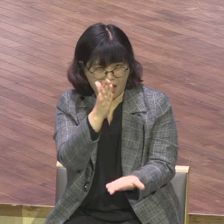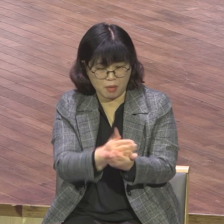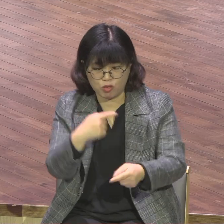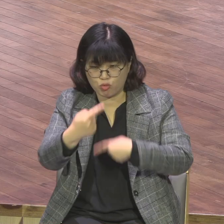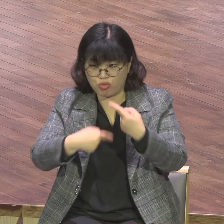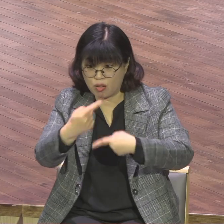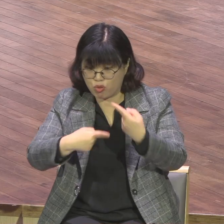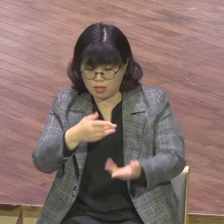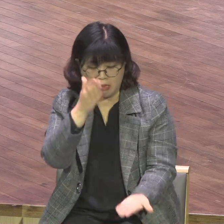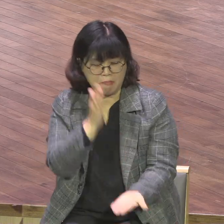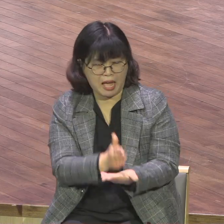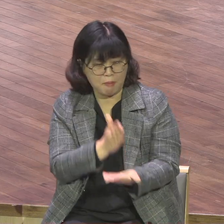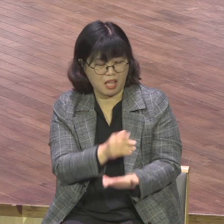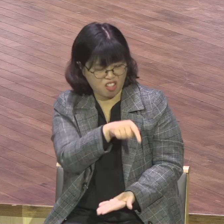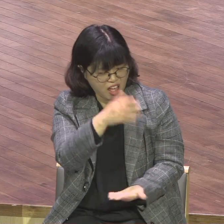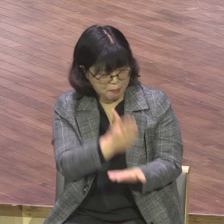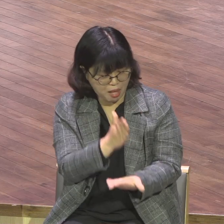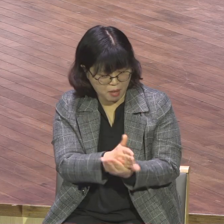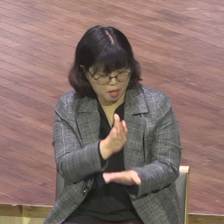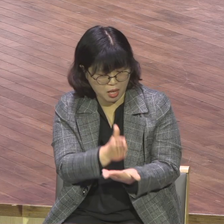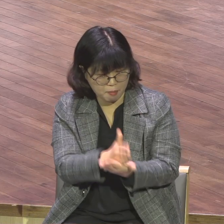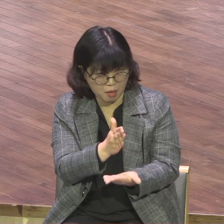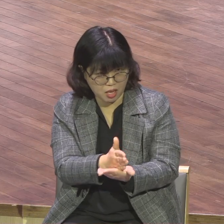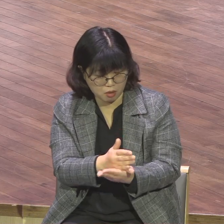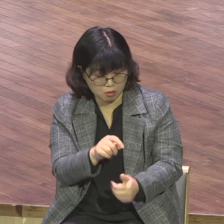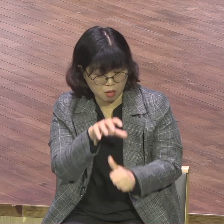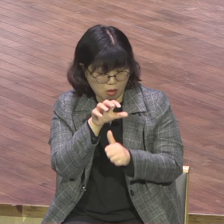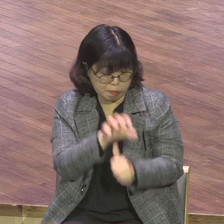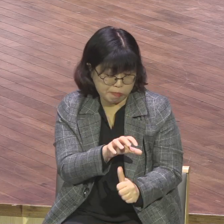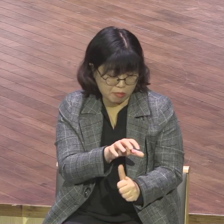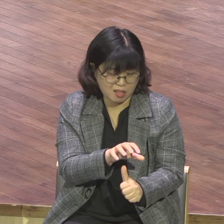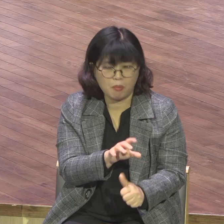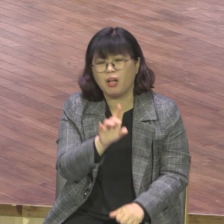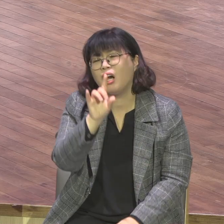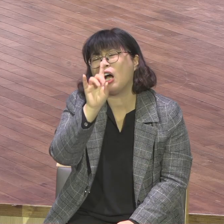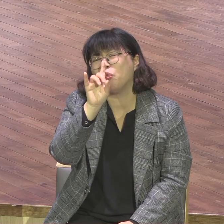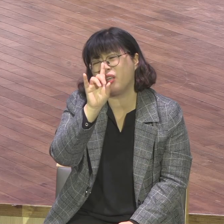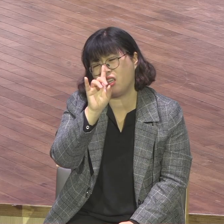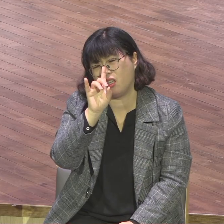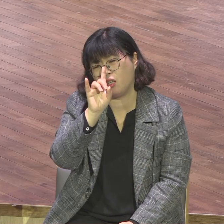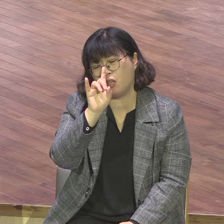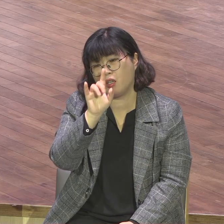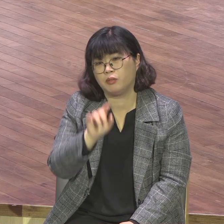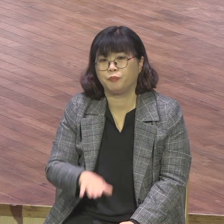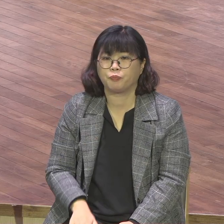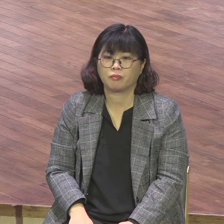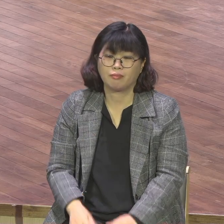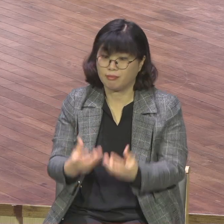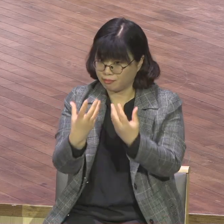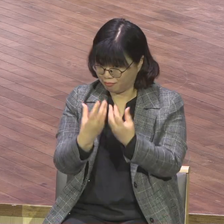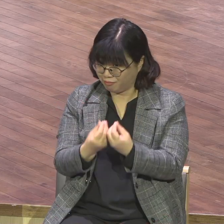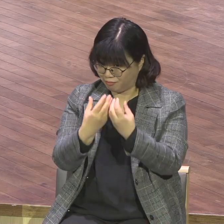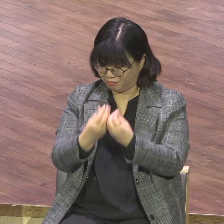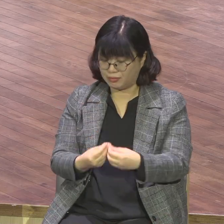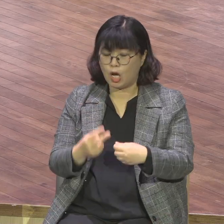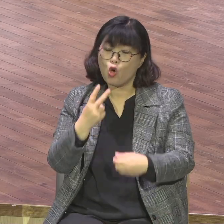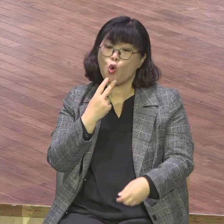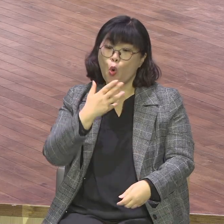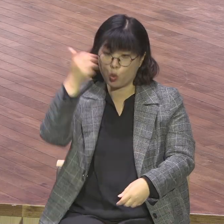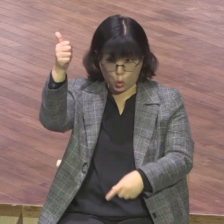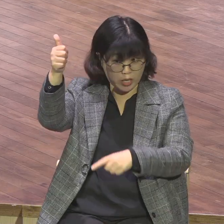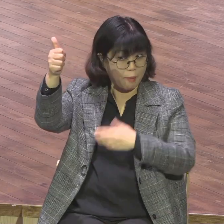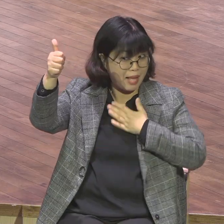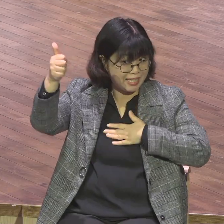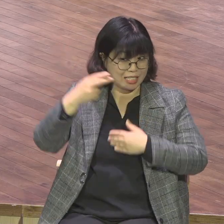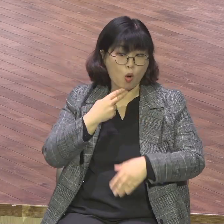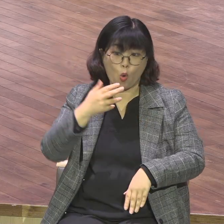요셉의 형들이 허무맹랑하게 받아들였던 그 요셉의 꿈 말도 안 소리거든요. 해와 달이 열두자